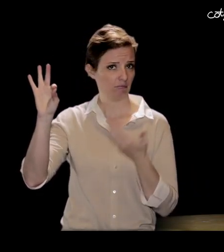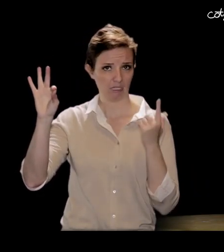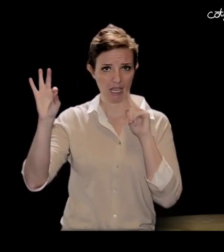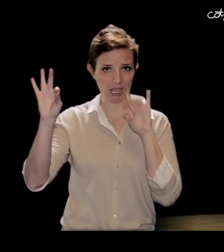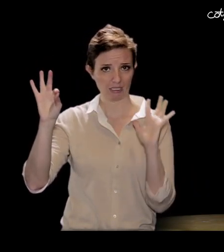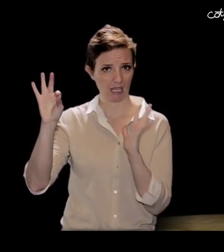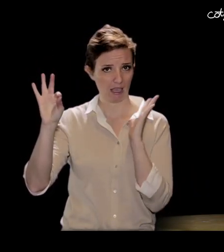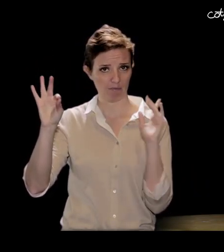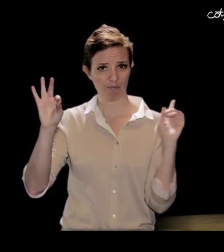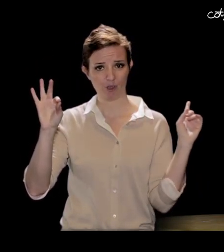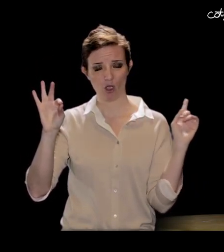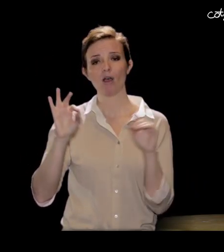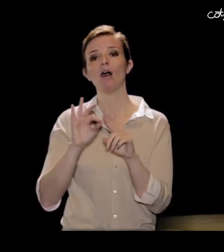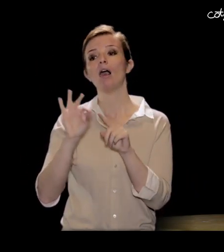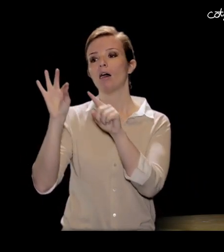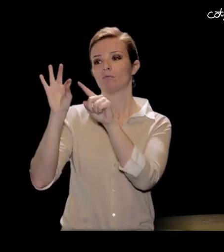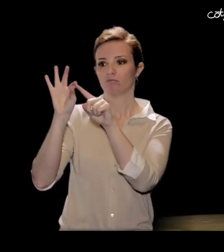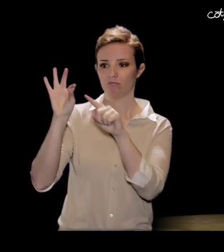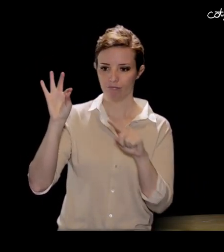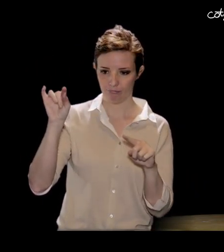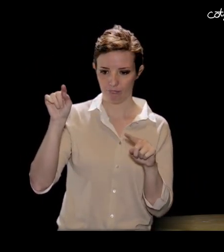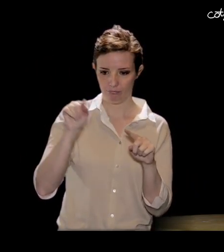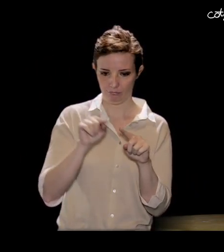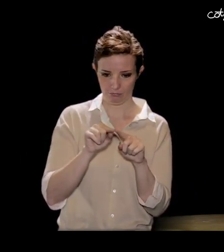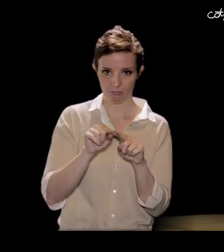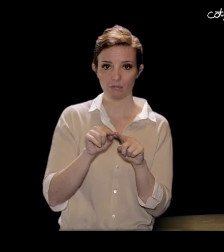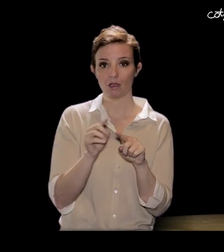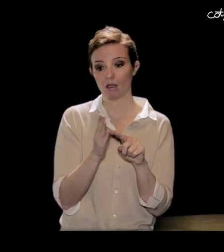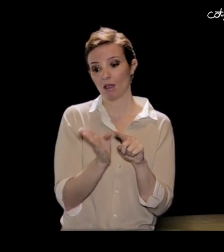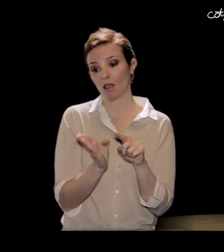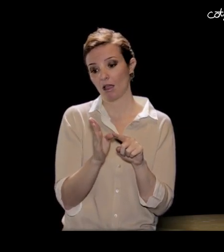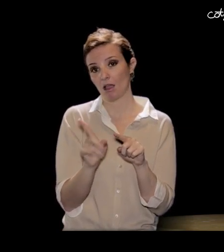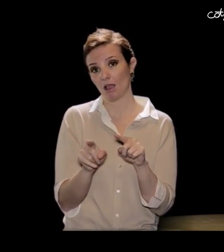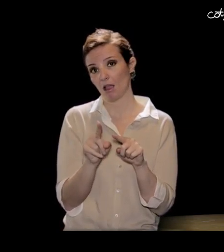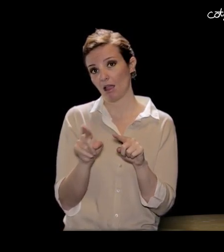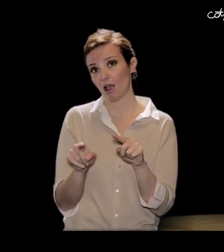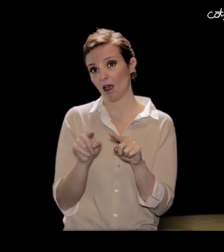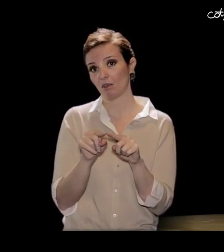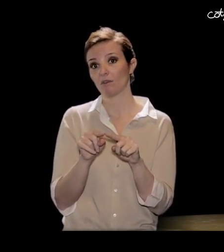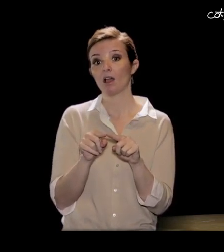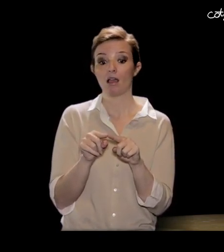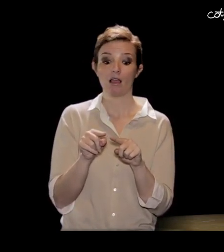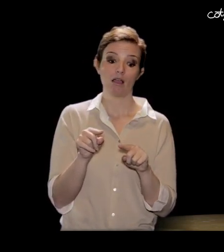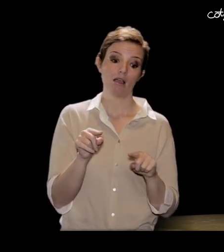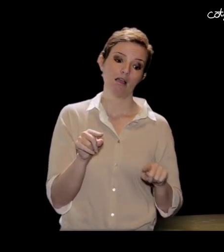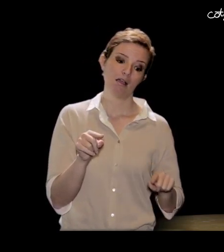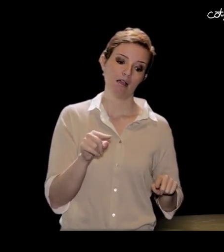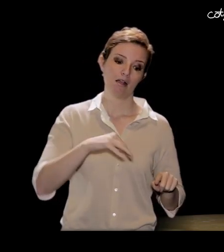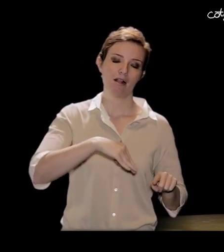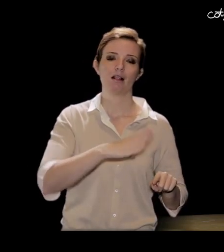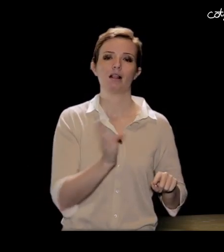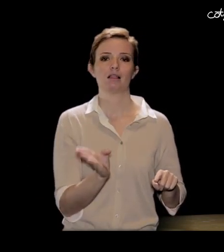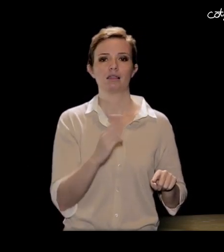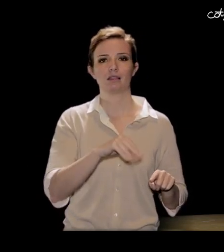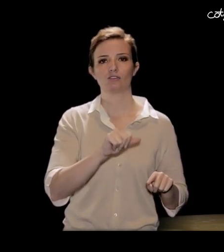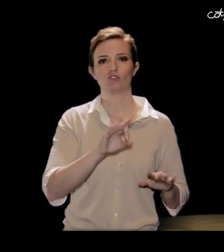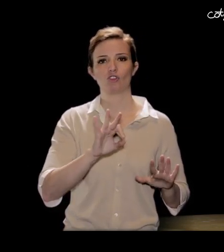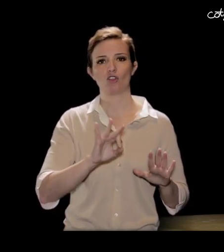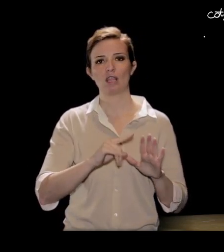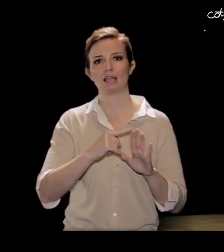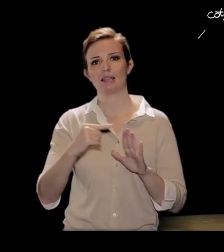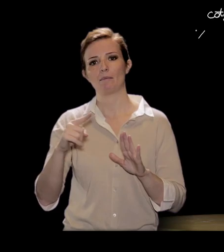questo qui. Prolunghiamo, questo è l'angolo α e questo, di nuovo, 180 meno α, che lui caratterizzato da stesso valore